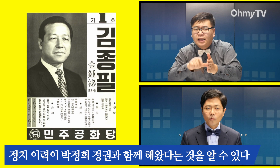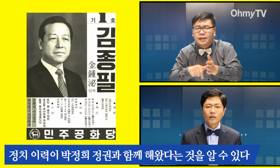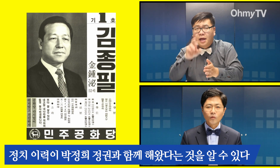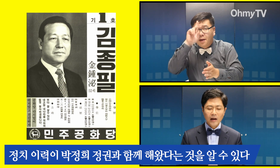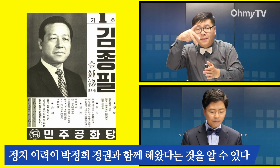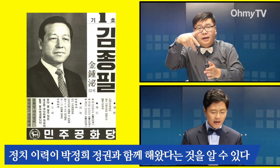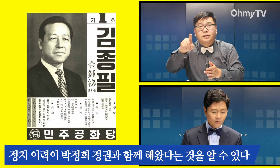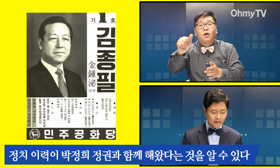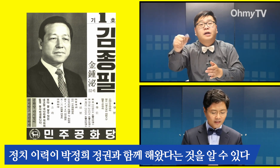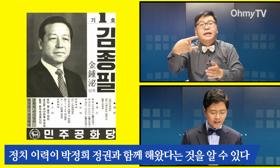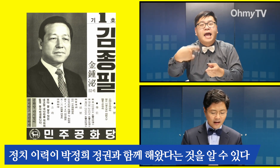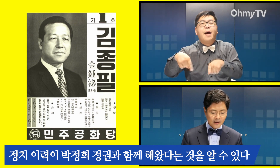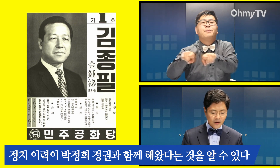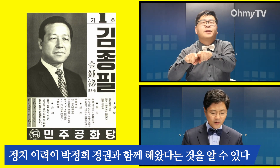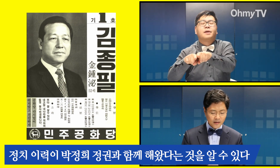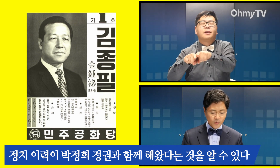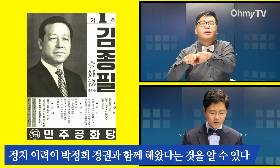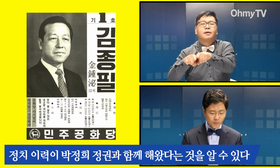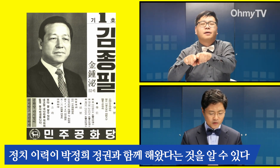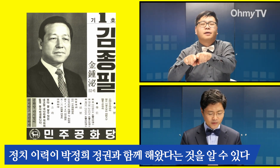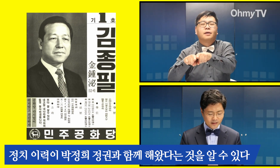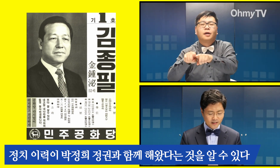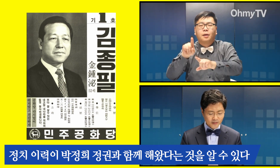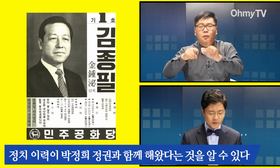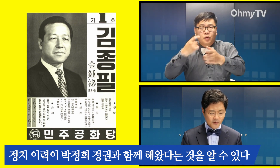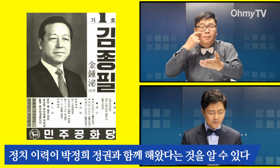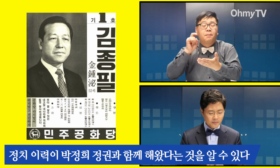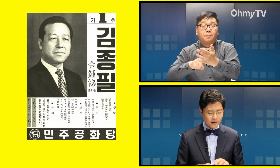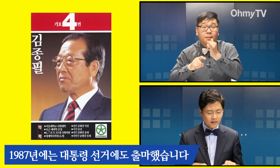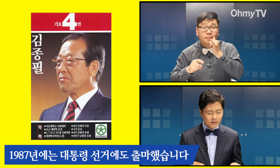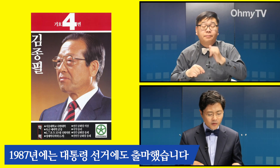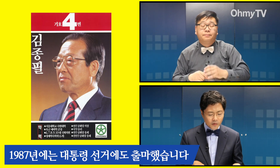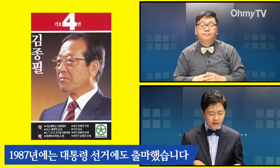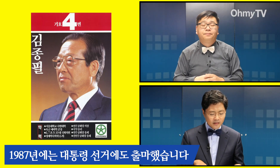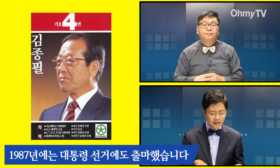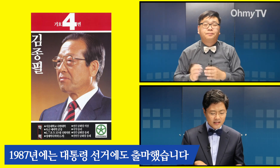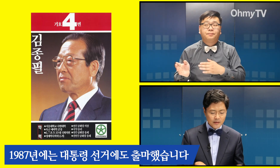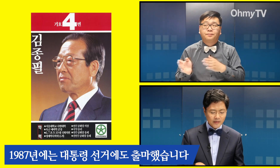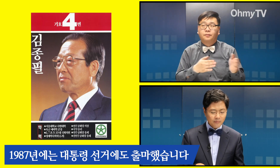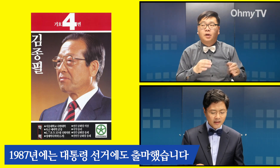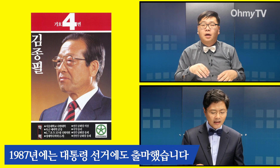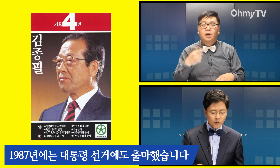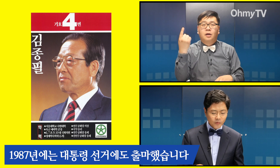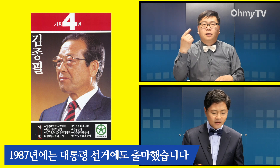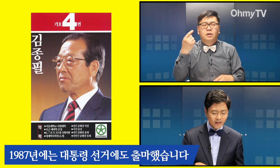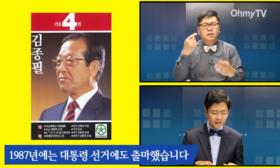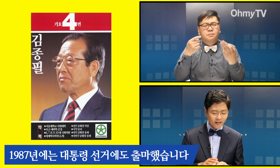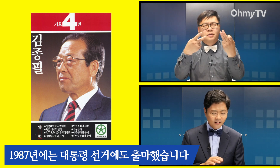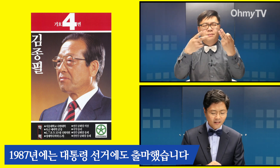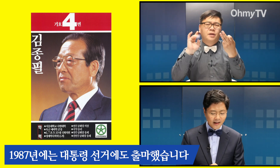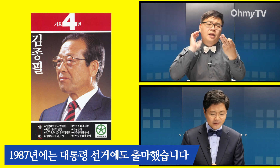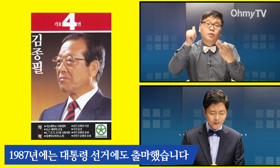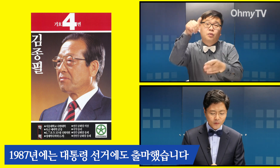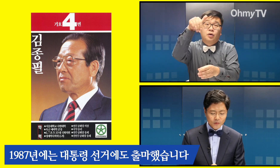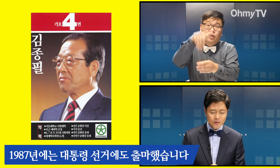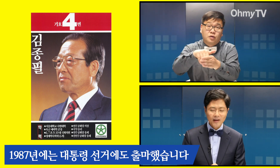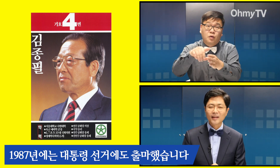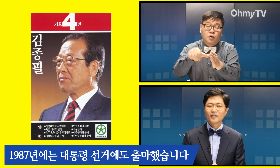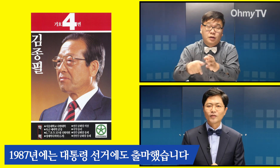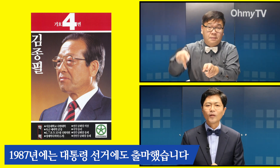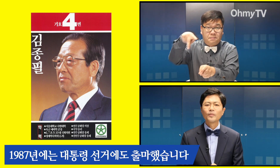박정희 정권과 함께 왔었다라고 하는 모습을 보시면 될 것 같고요. 그리고는 13대 대통령